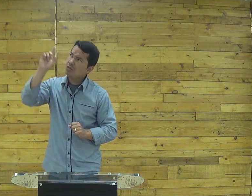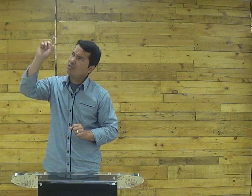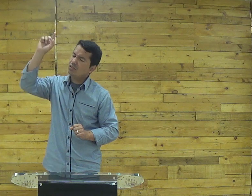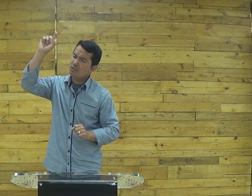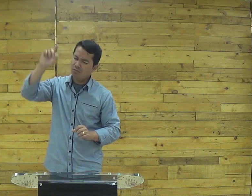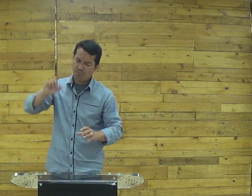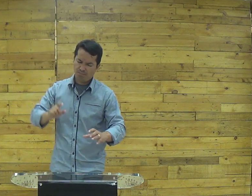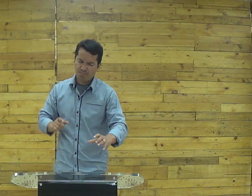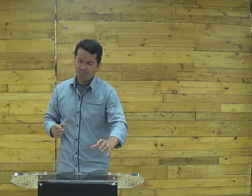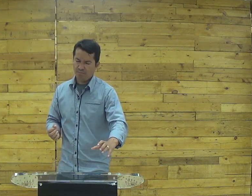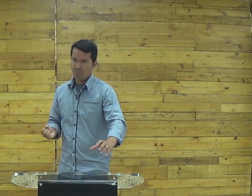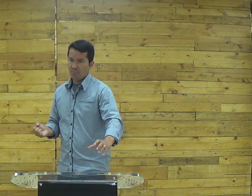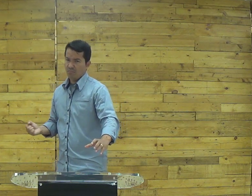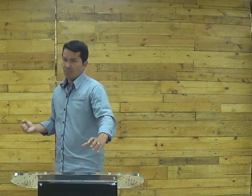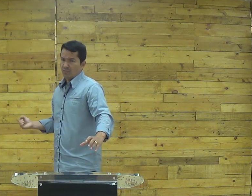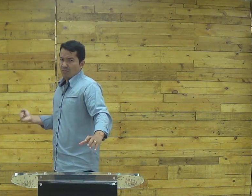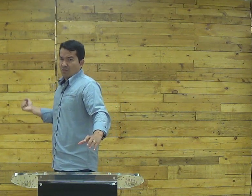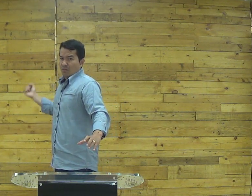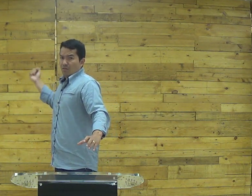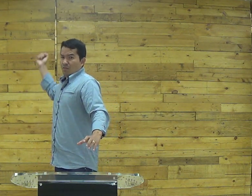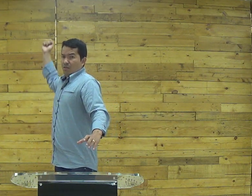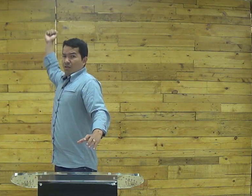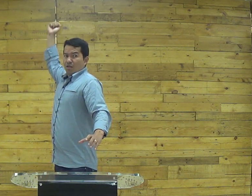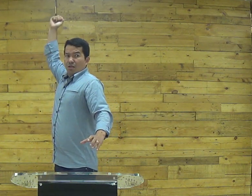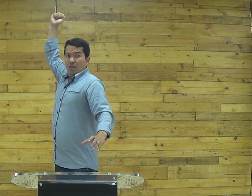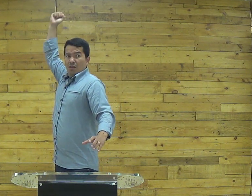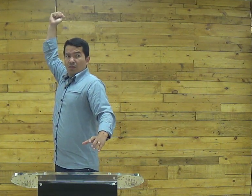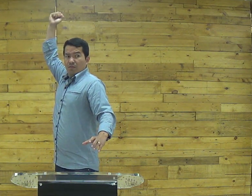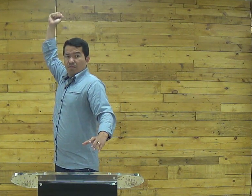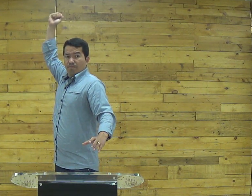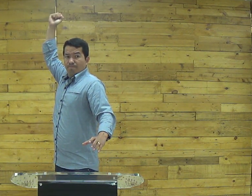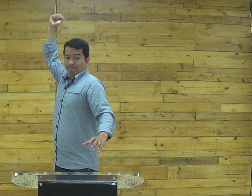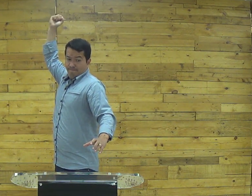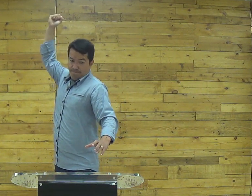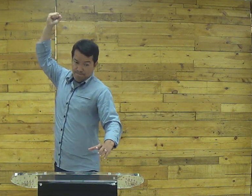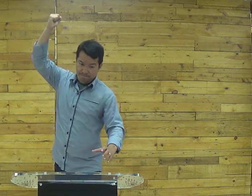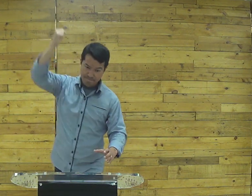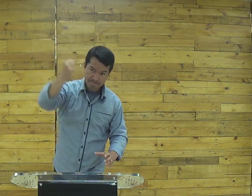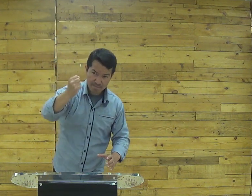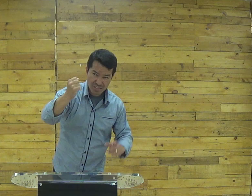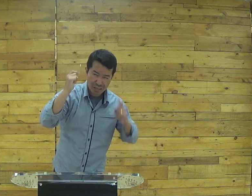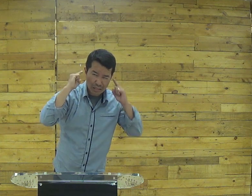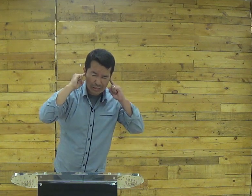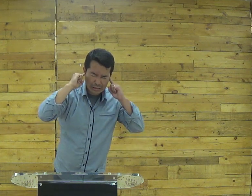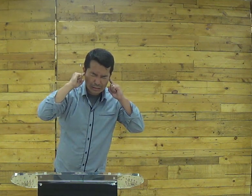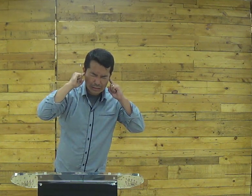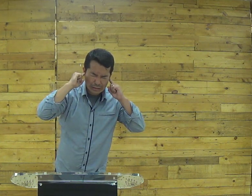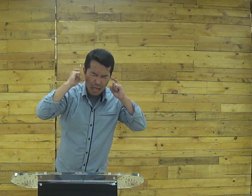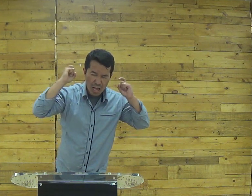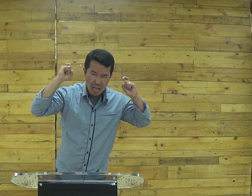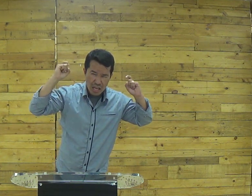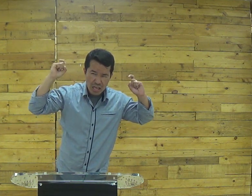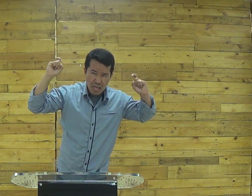E ele talvez diz para o seu pai: como assim? E o pai diz: vamos confiar em Deus. E no momento em que